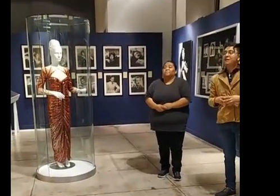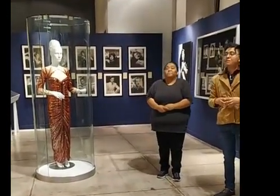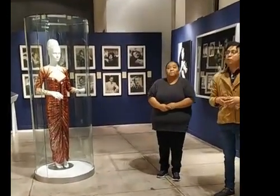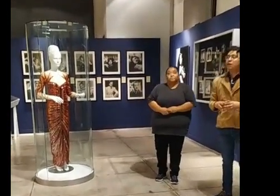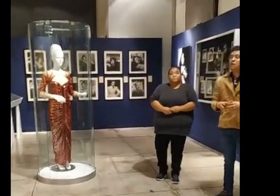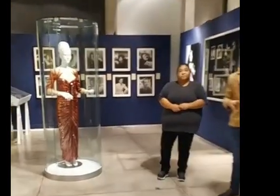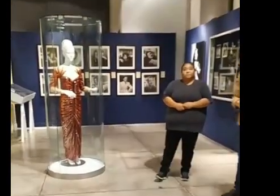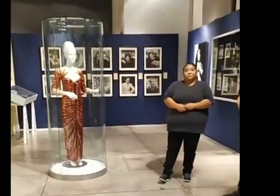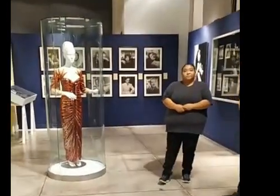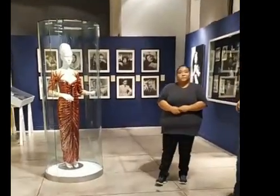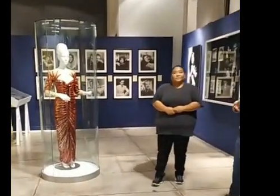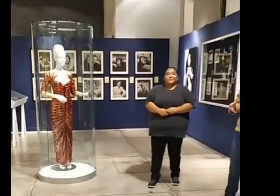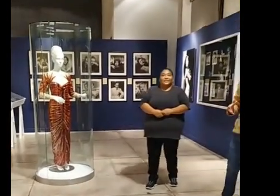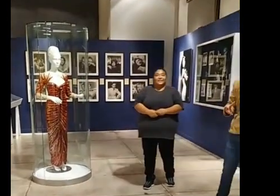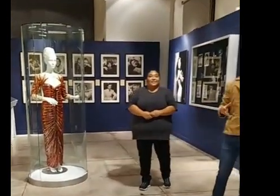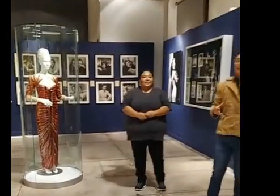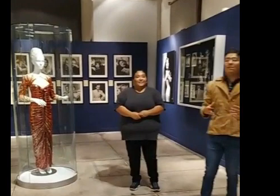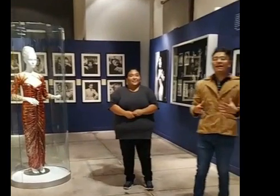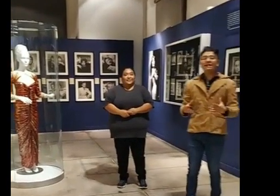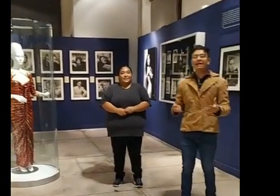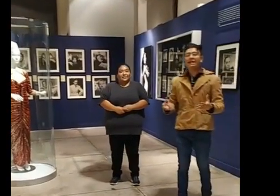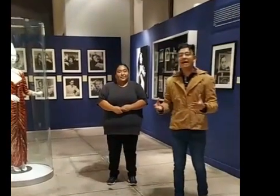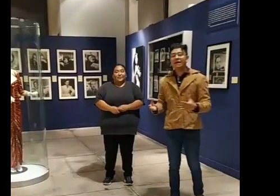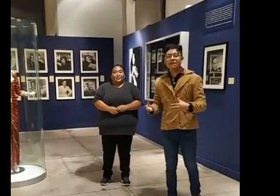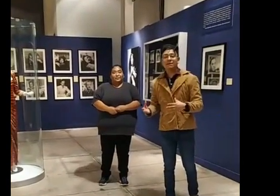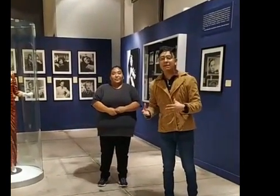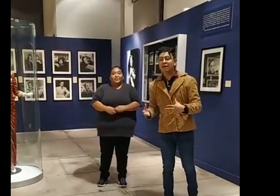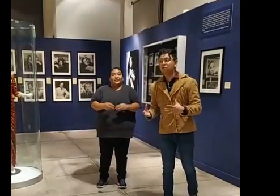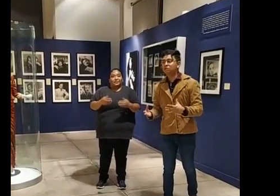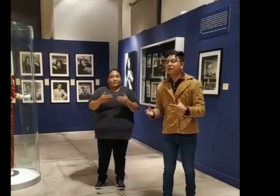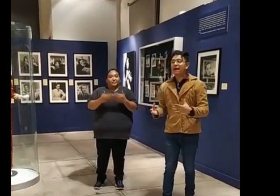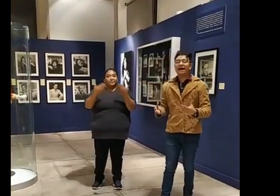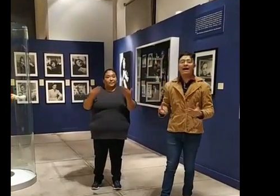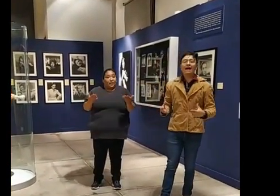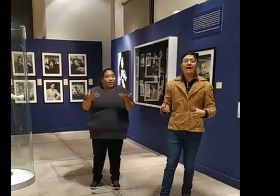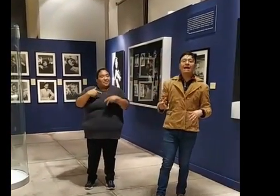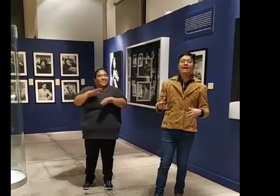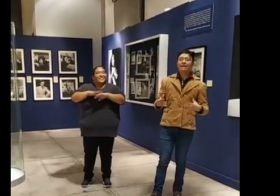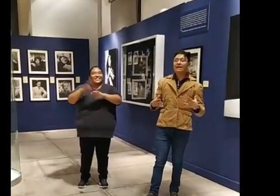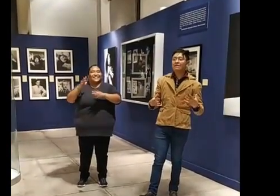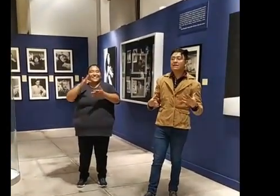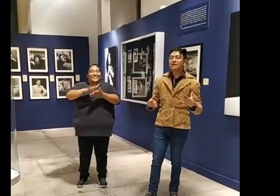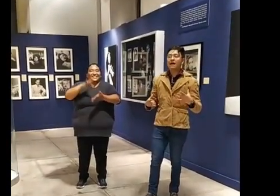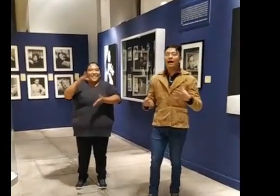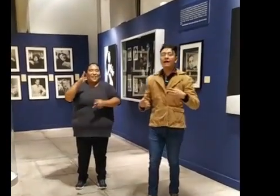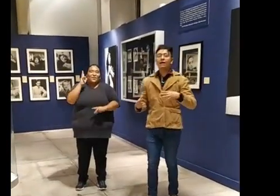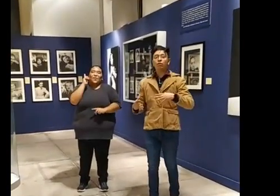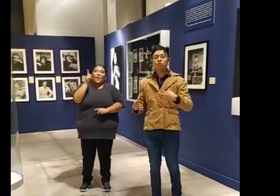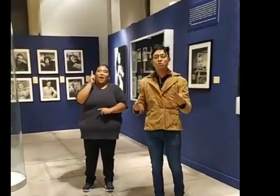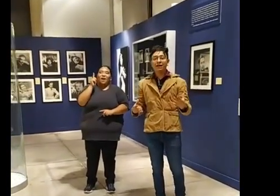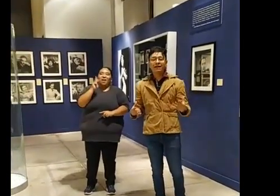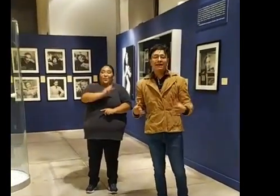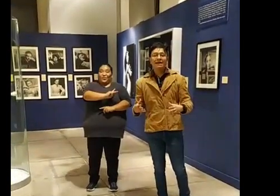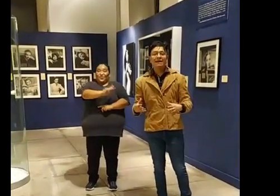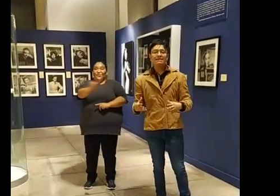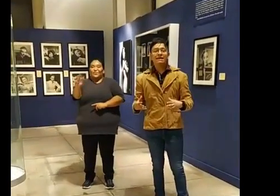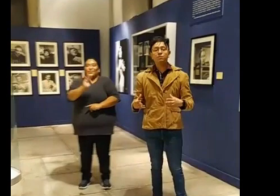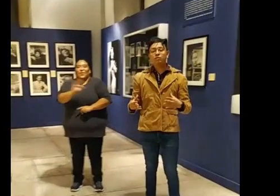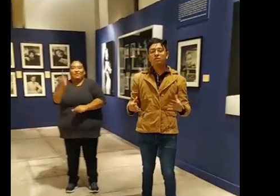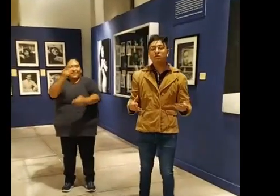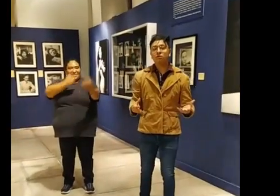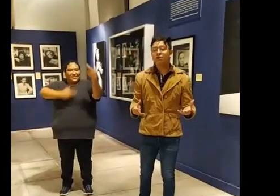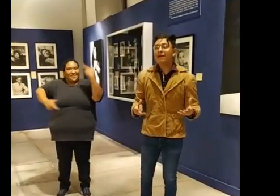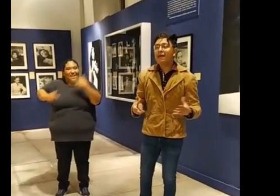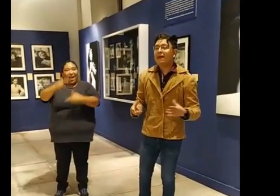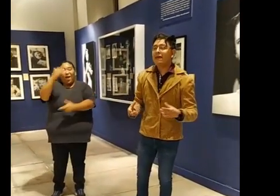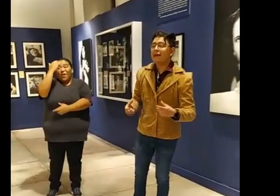Sin más por el momento, me encantaría invitarlos que regresen, a que conozcan esta